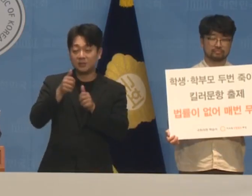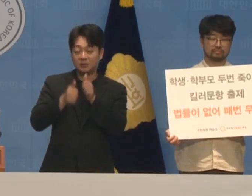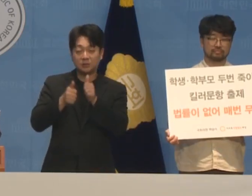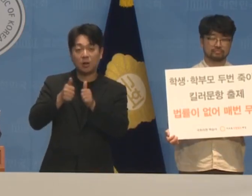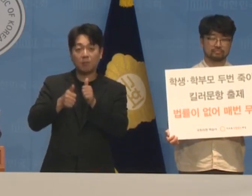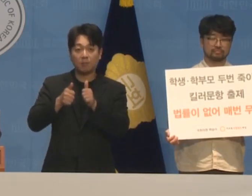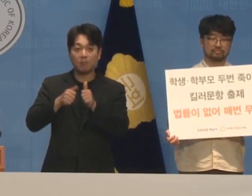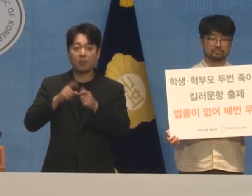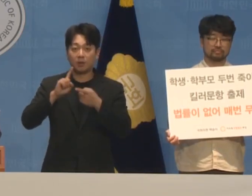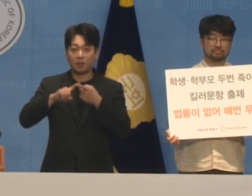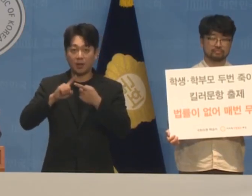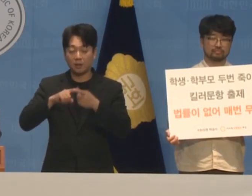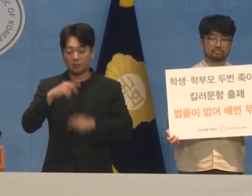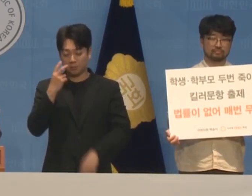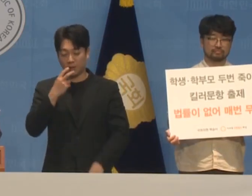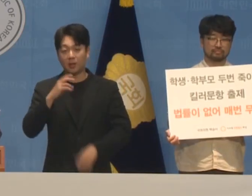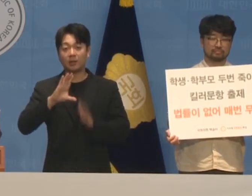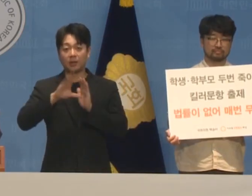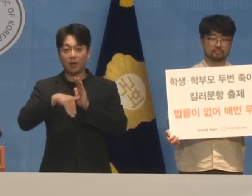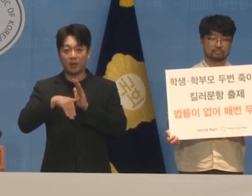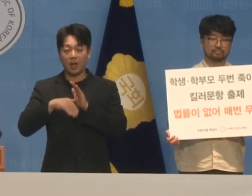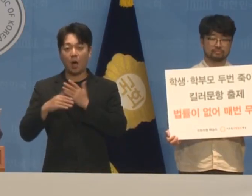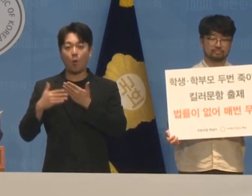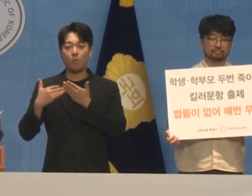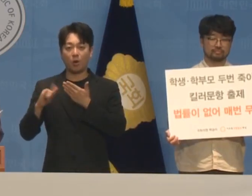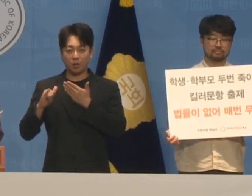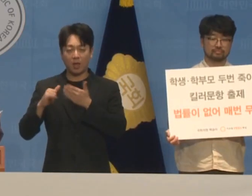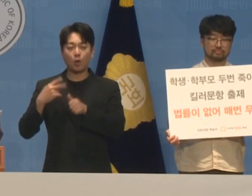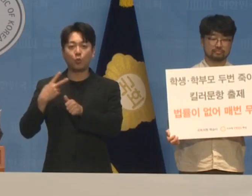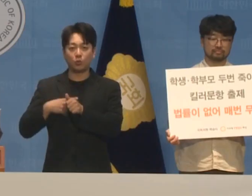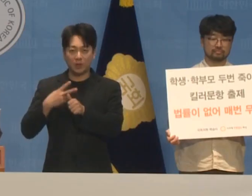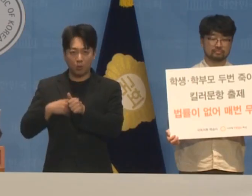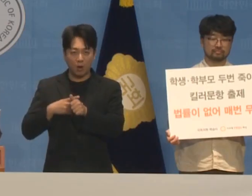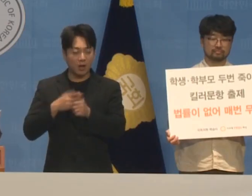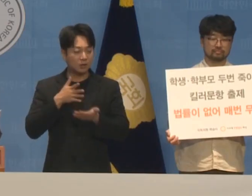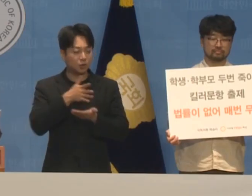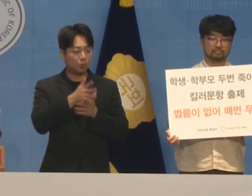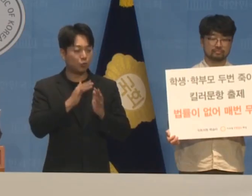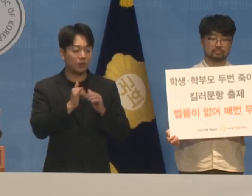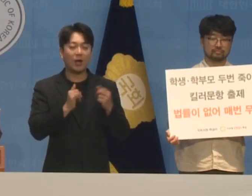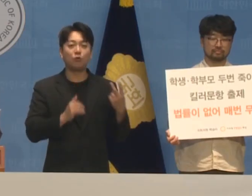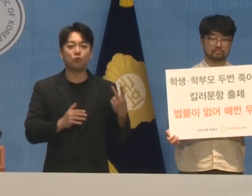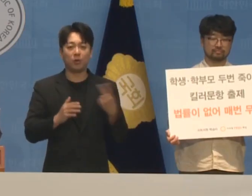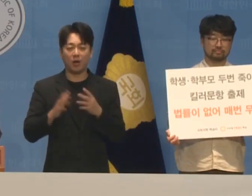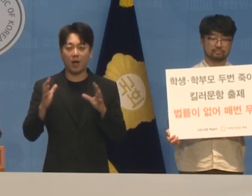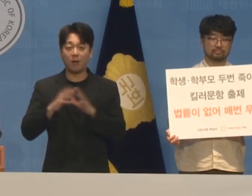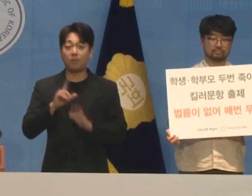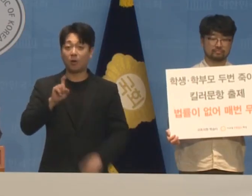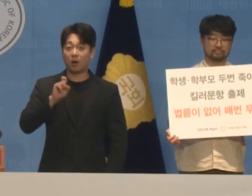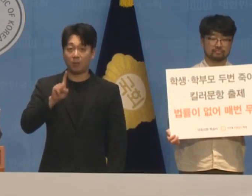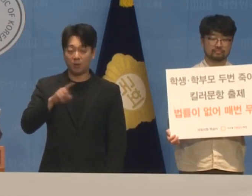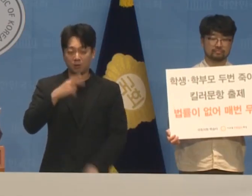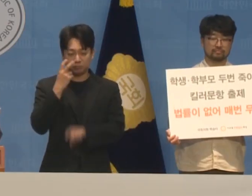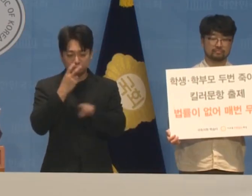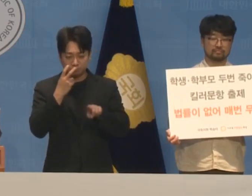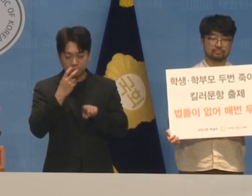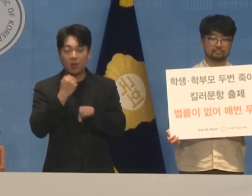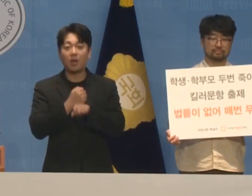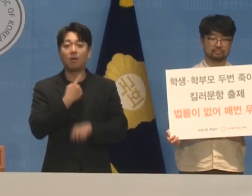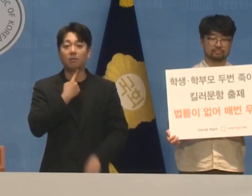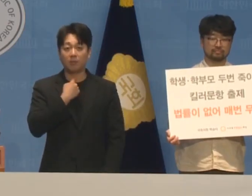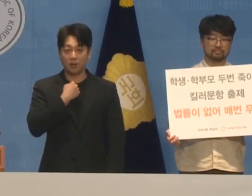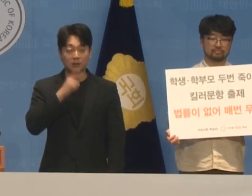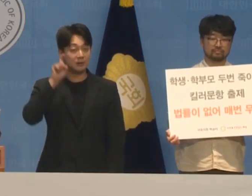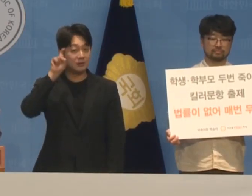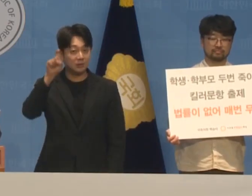9명의 중고등학교 교사와 2명의 교육과정 전문가가 참여하였으며 9월 6일부터 15일까지